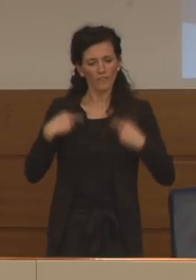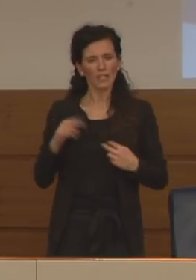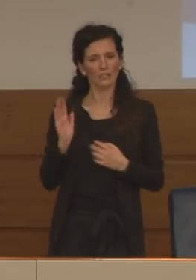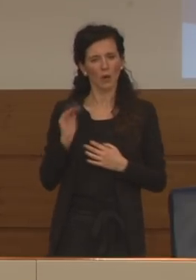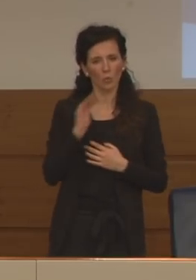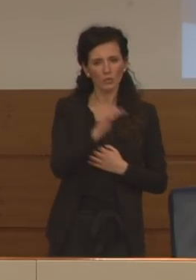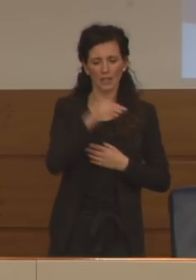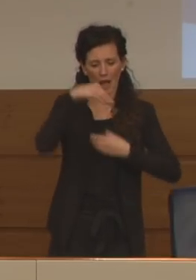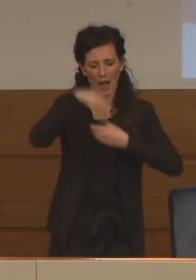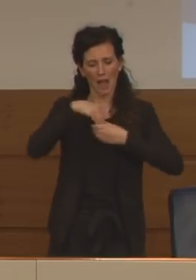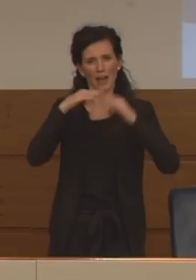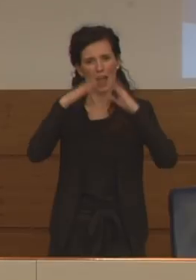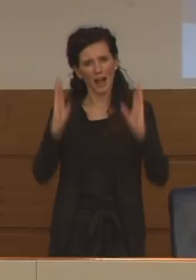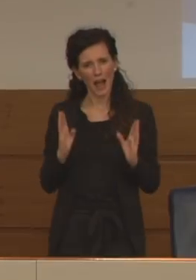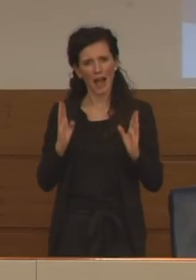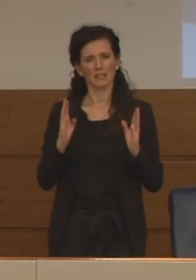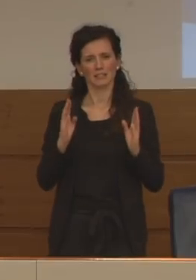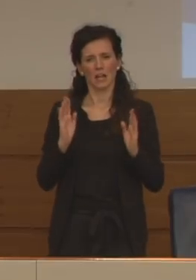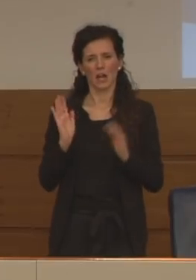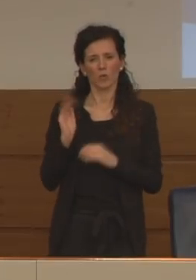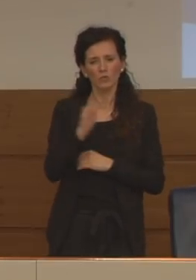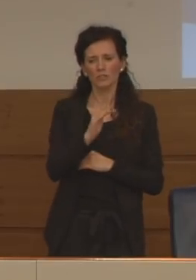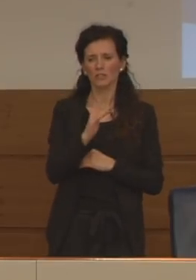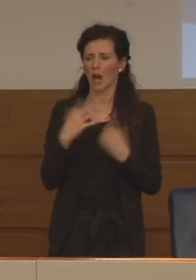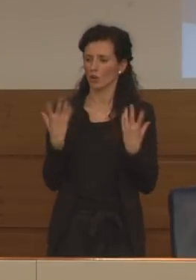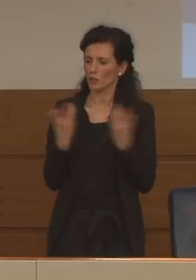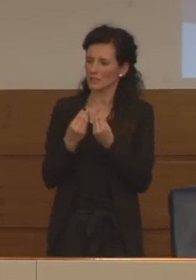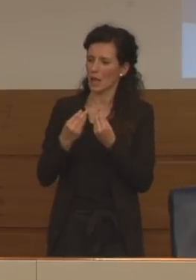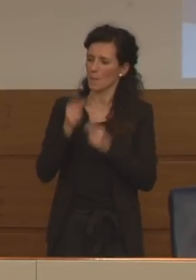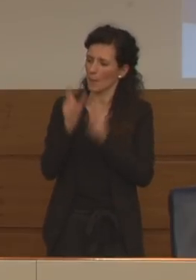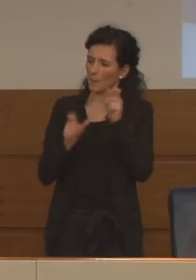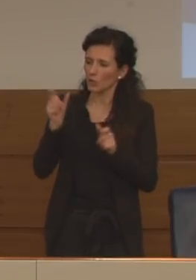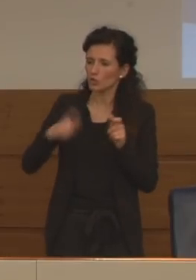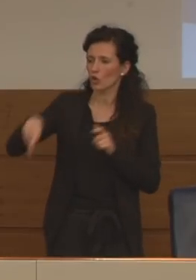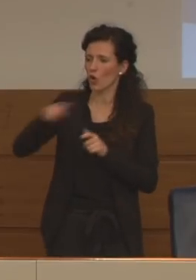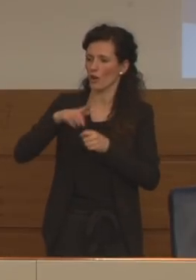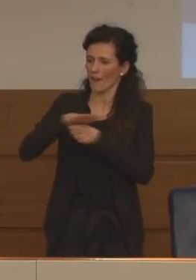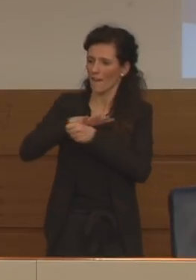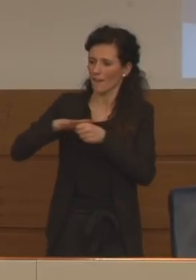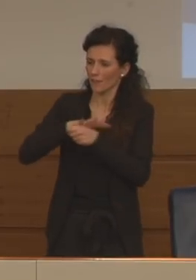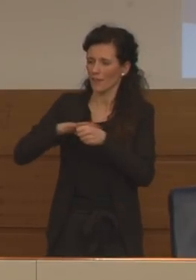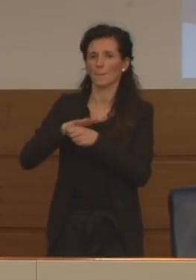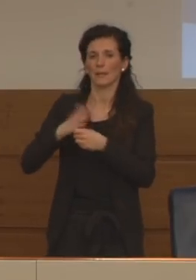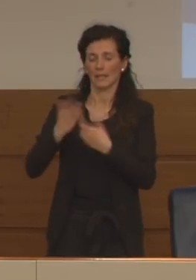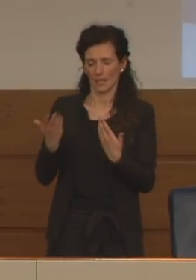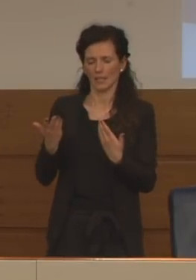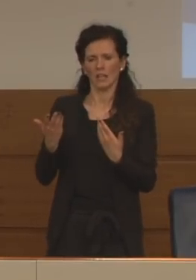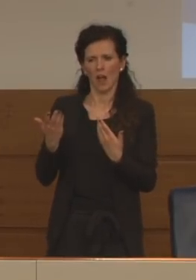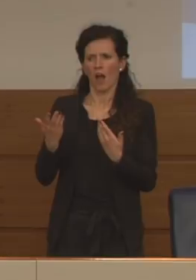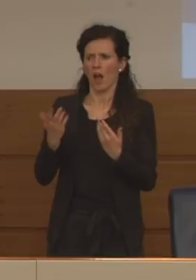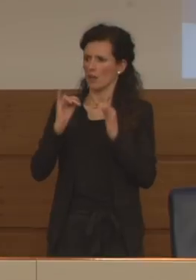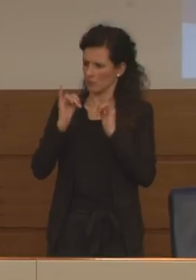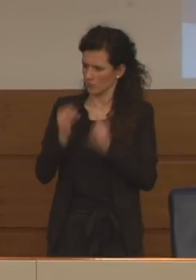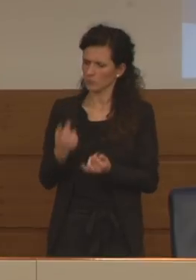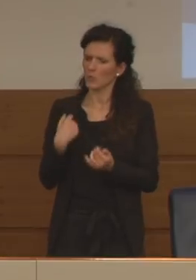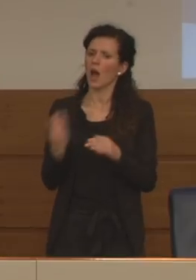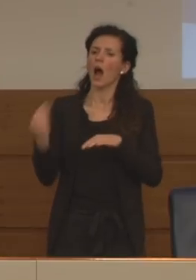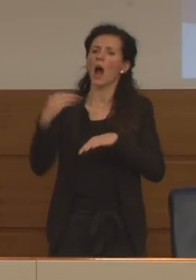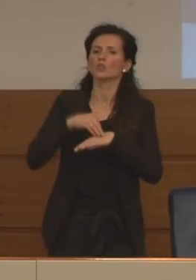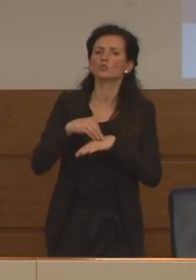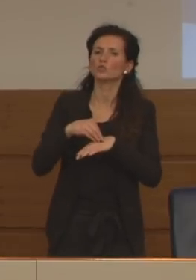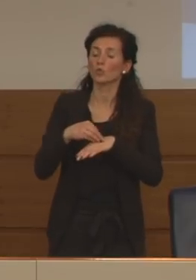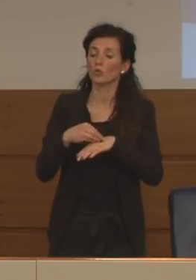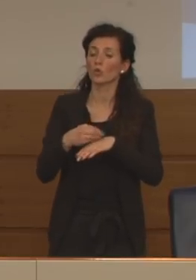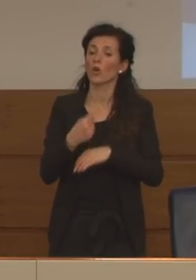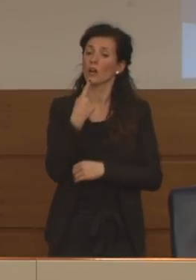convivenze che sono in atto nel nostro paese a cui aggiungerei c'è anche un altro elemento molto critico che quello delle persone che sono